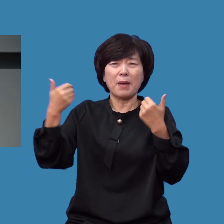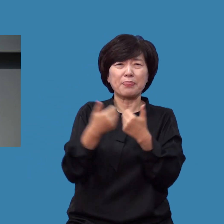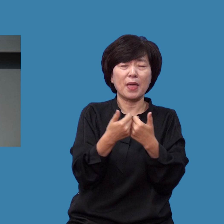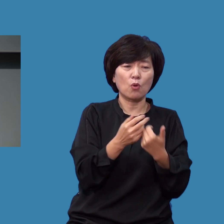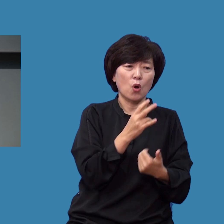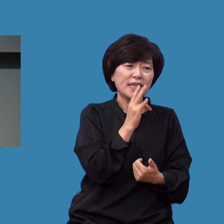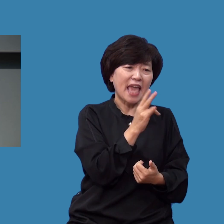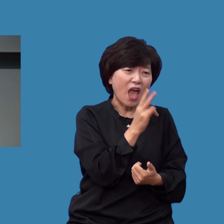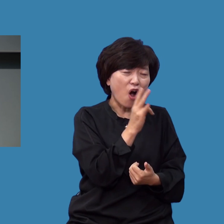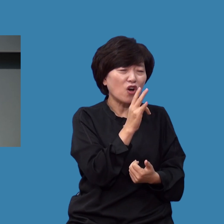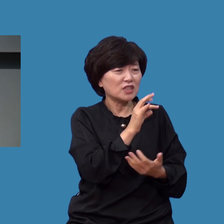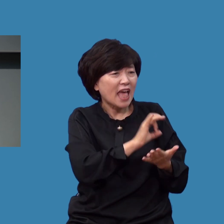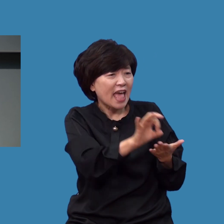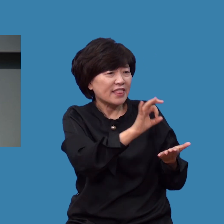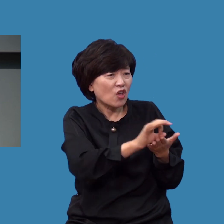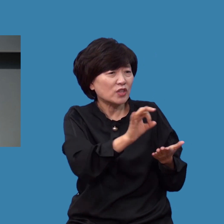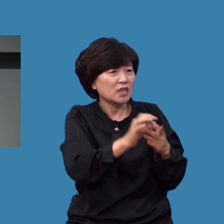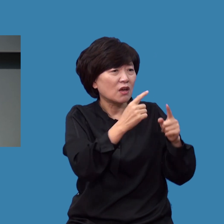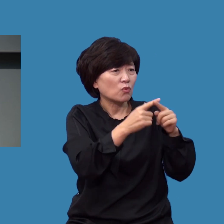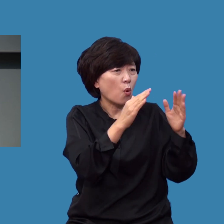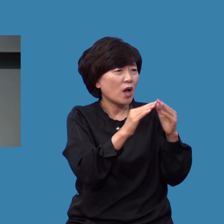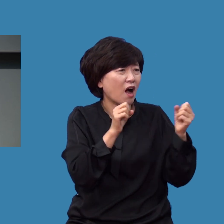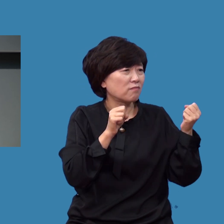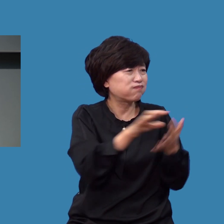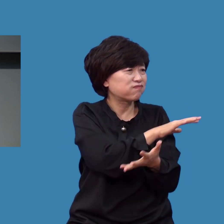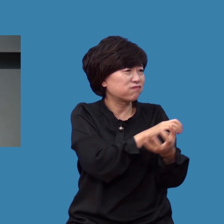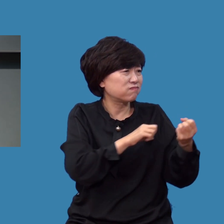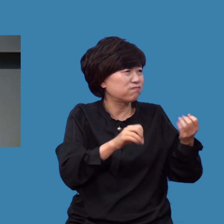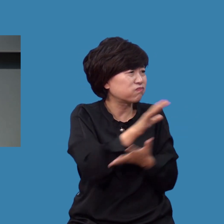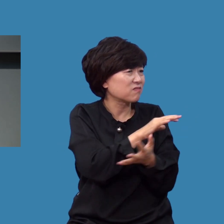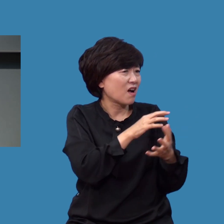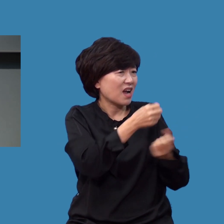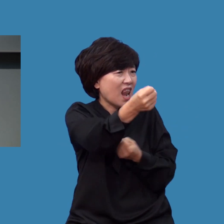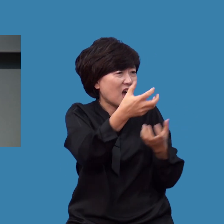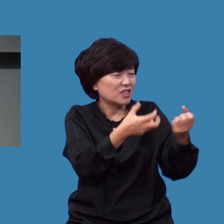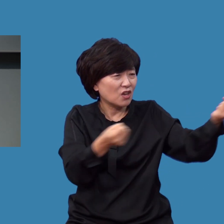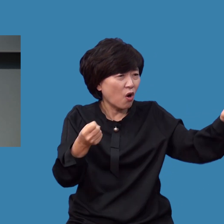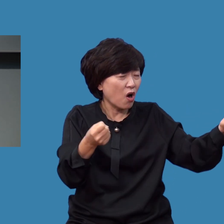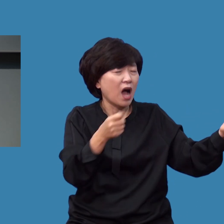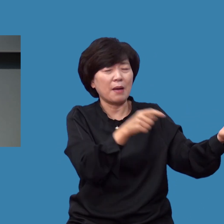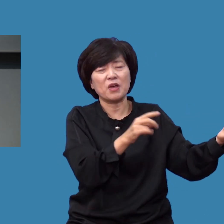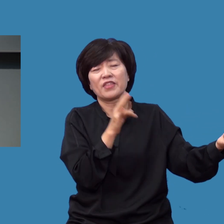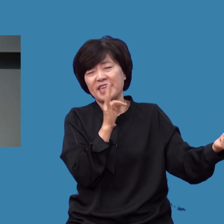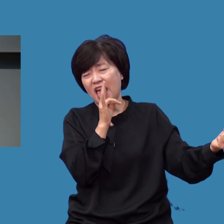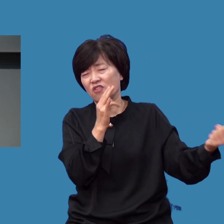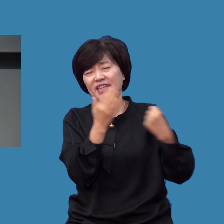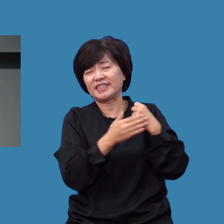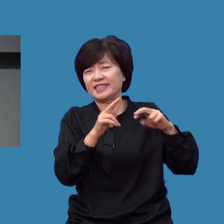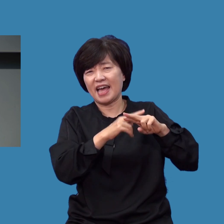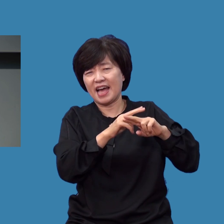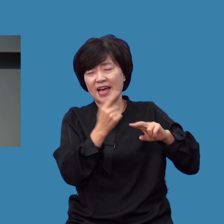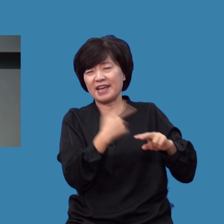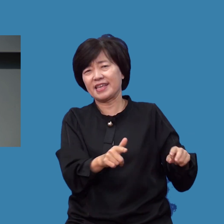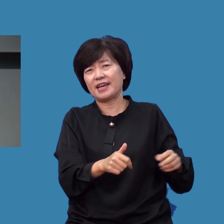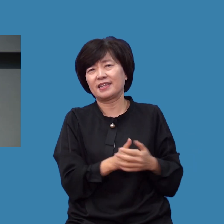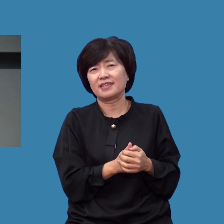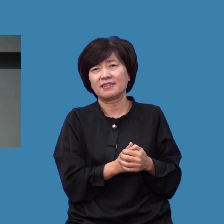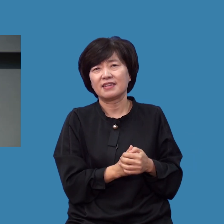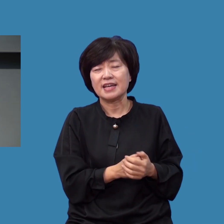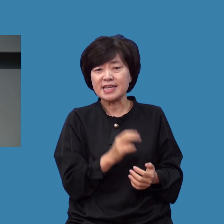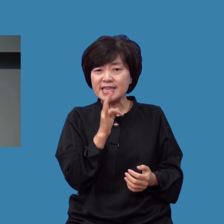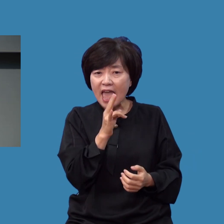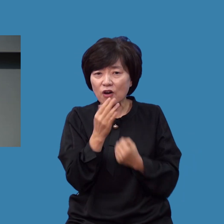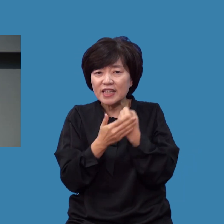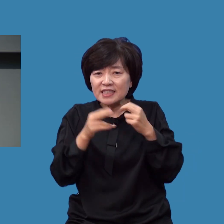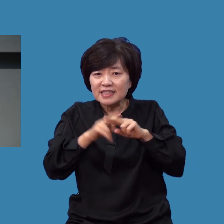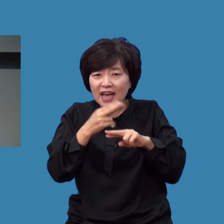안에서 사용했더니 교회가 혼란스러워지고 갈라지고 깨졌더라. 그런 거 예언의 은사가 아닌 거야. 예언의 은사는 반드시 무엇을 위한